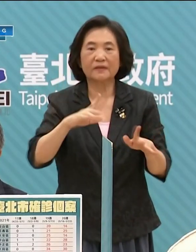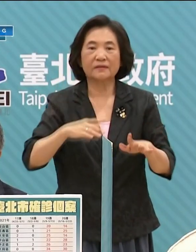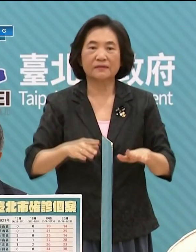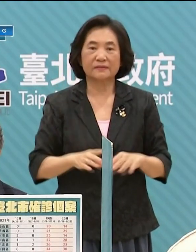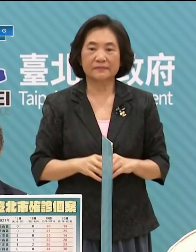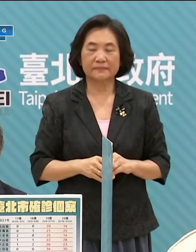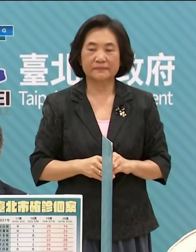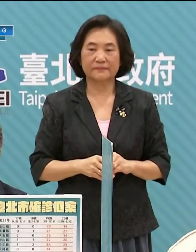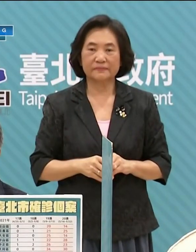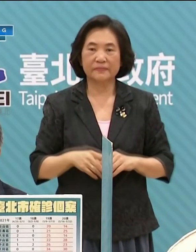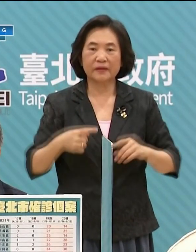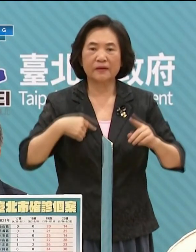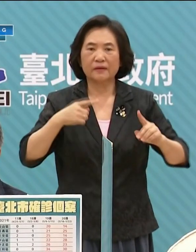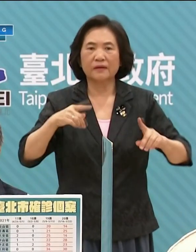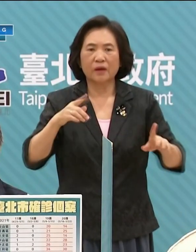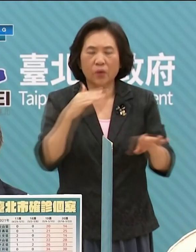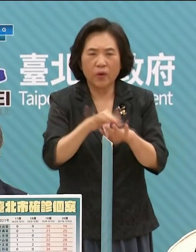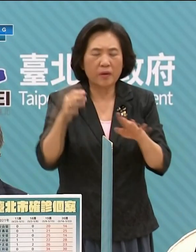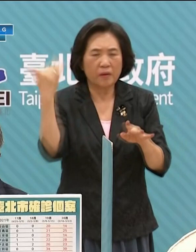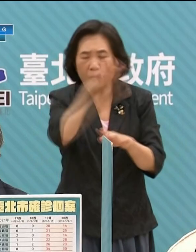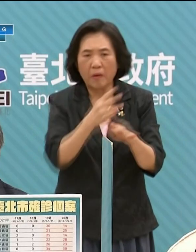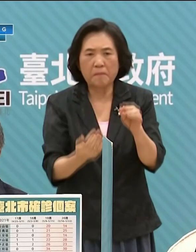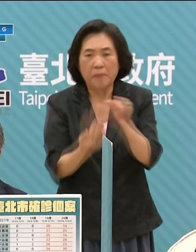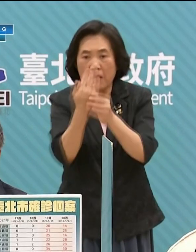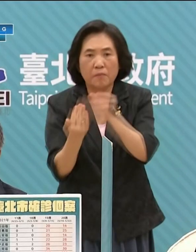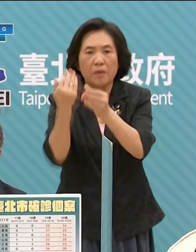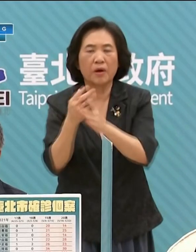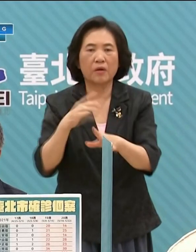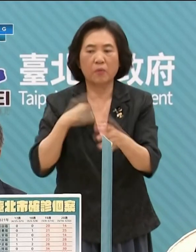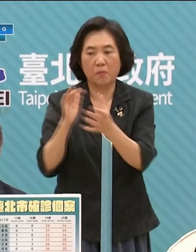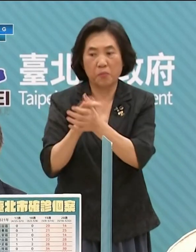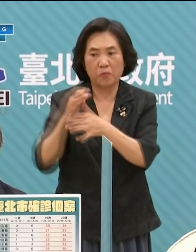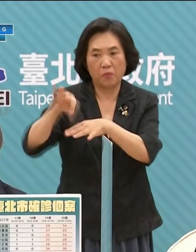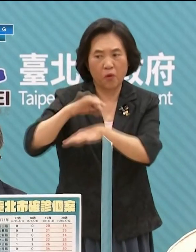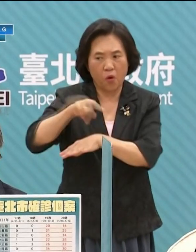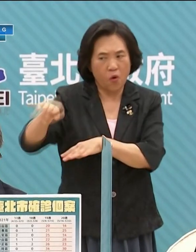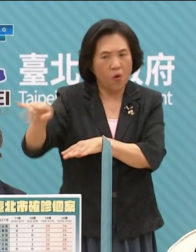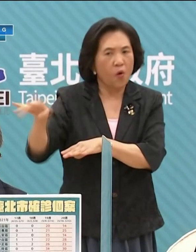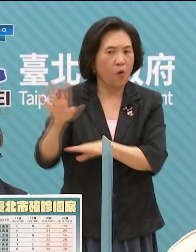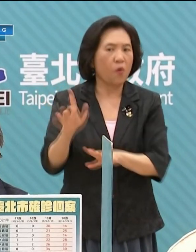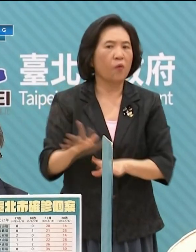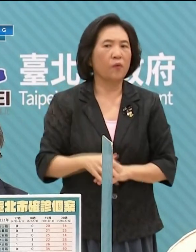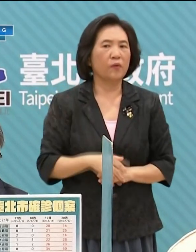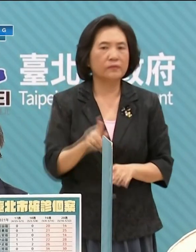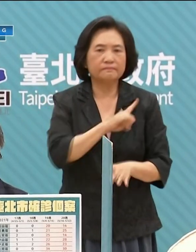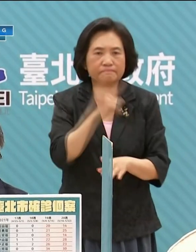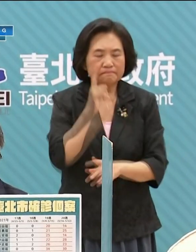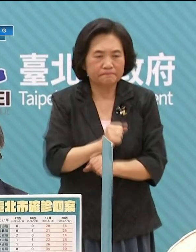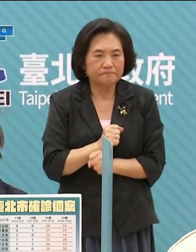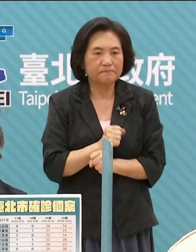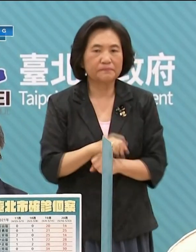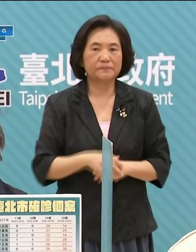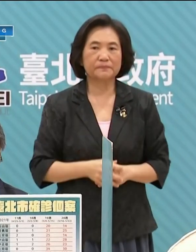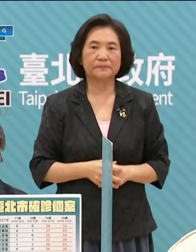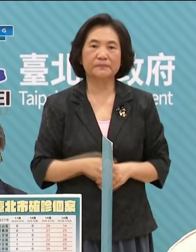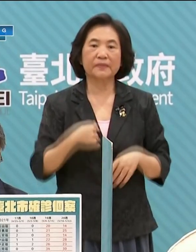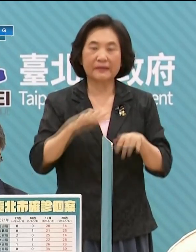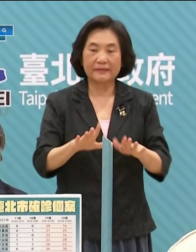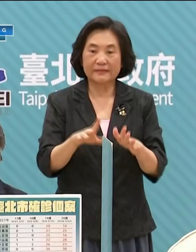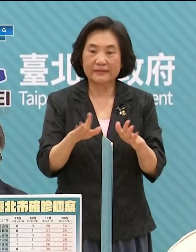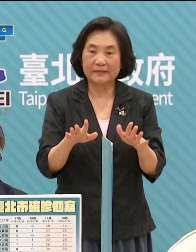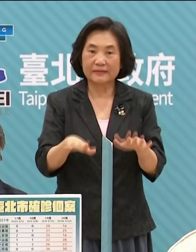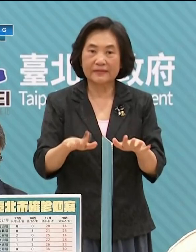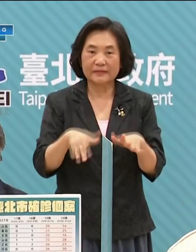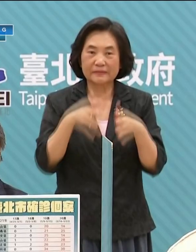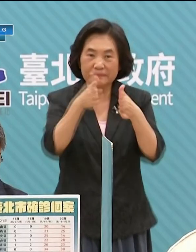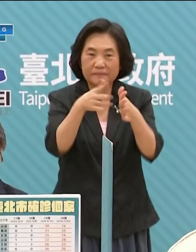时都有可能出现，也要当作说你的朋友亲友都有可能被感染。所以为什么在现阶段哦做这